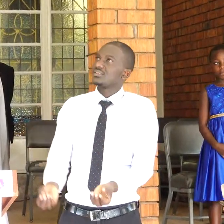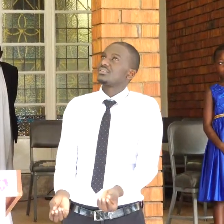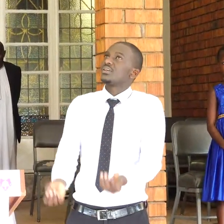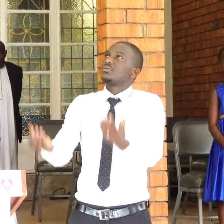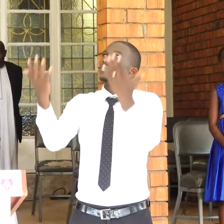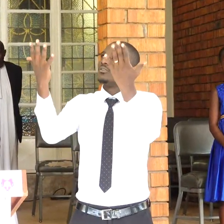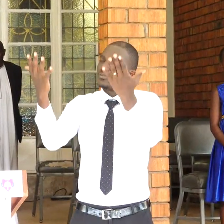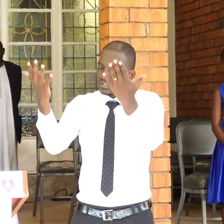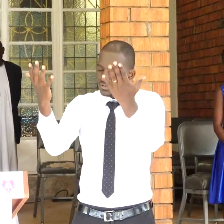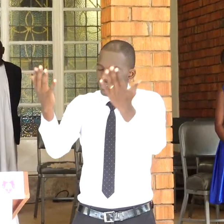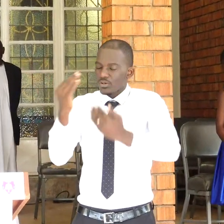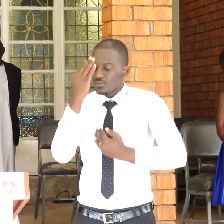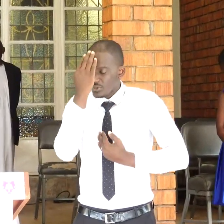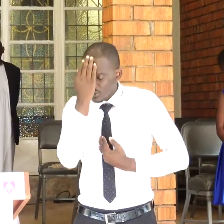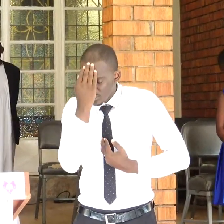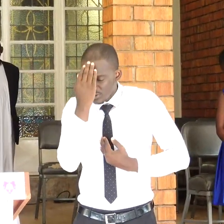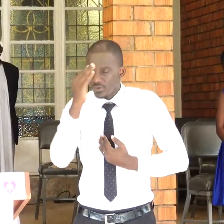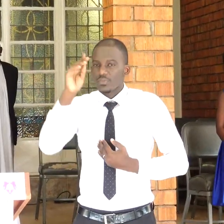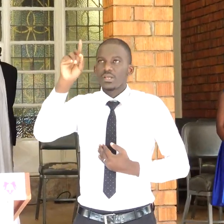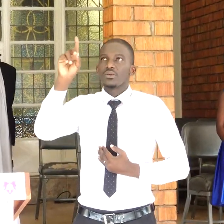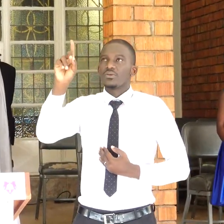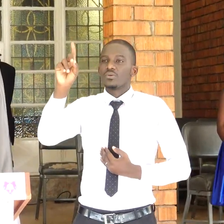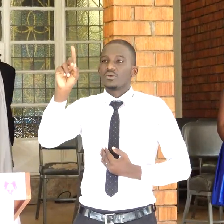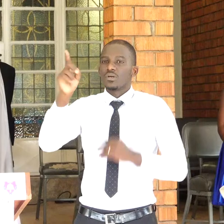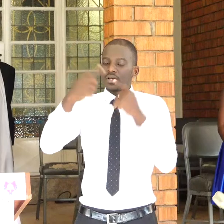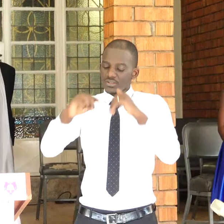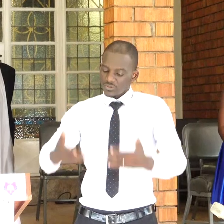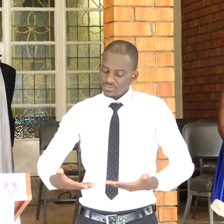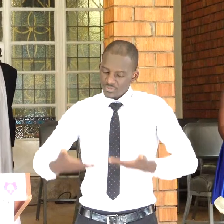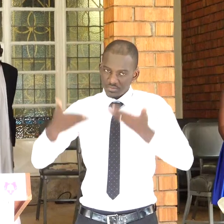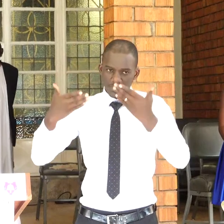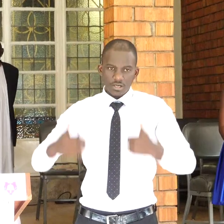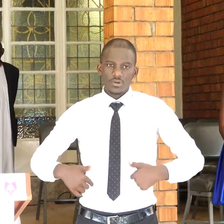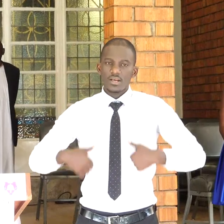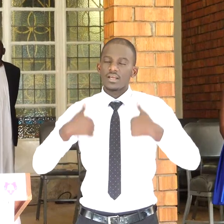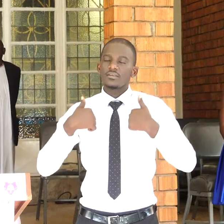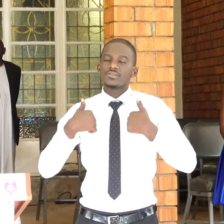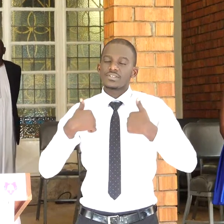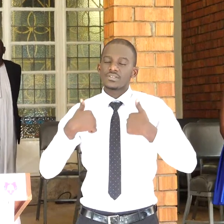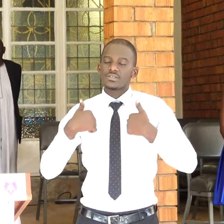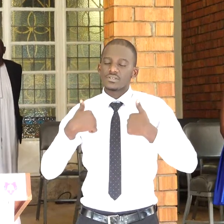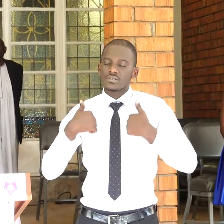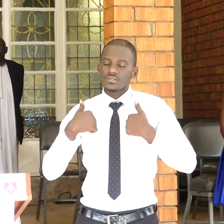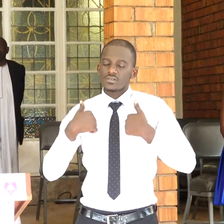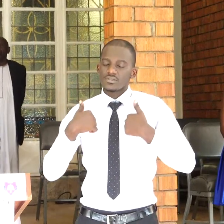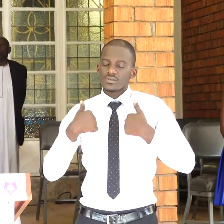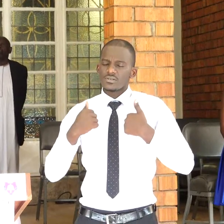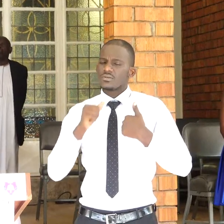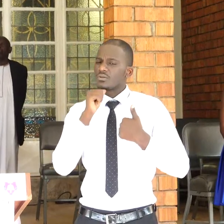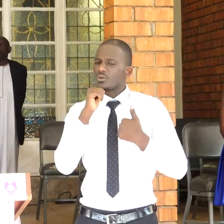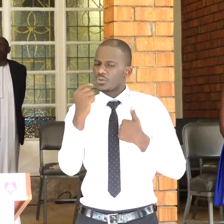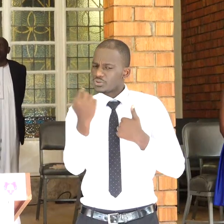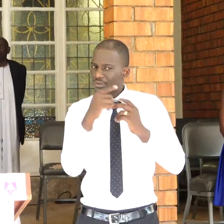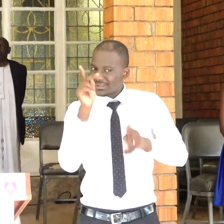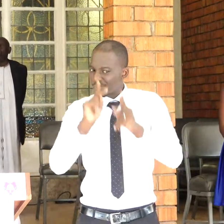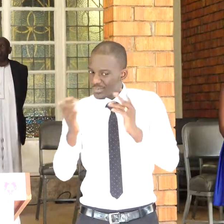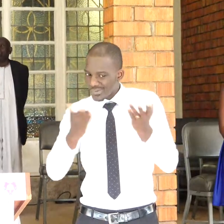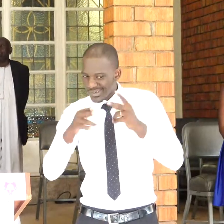mu kukugondera nga twewaayo si wokka abantu we